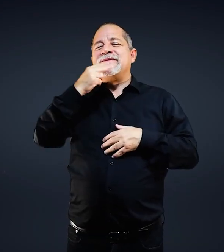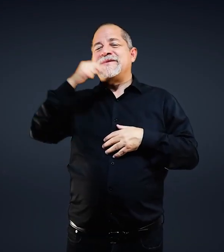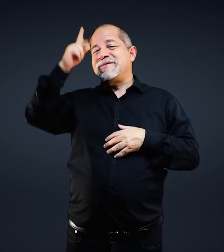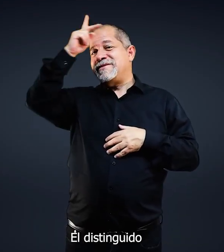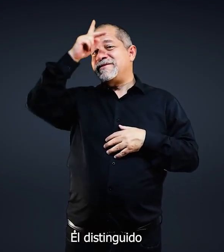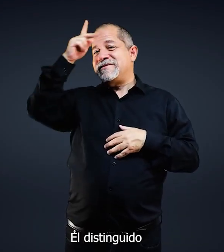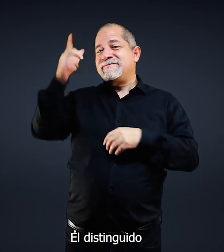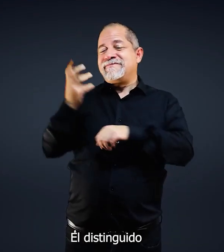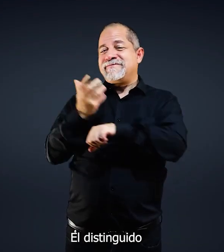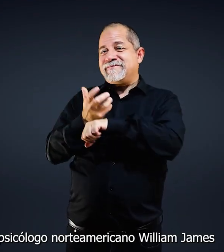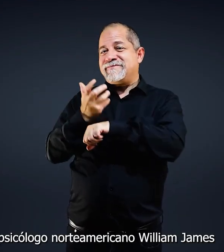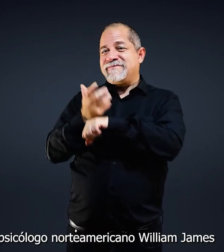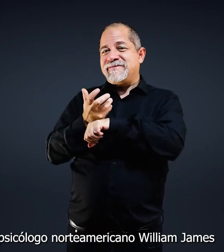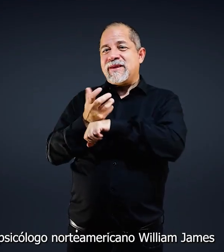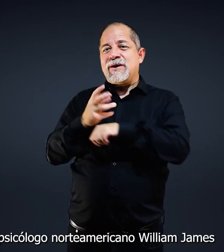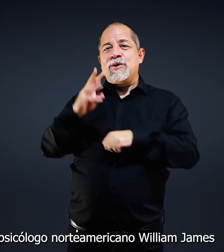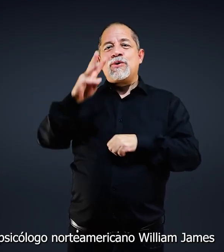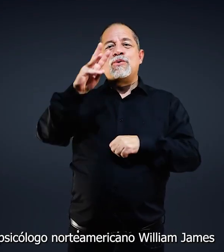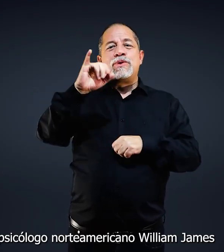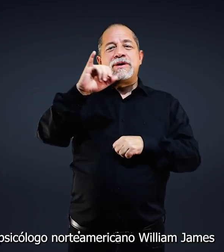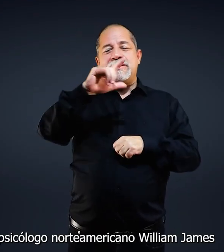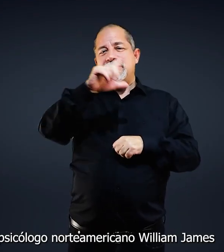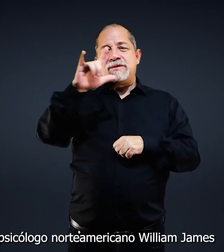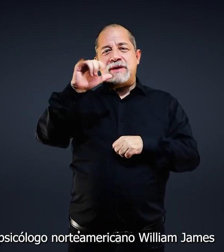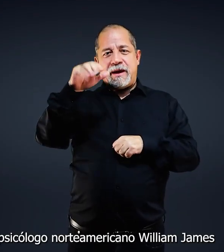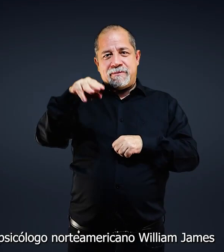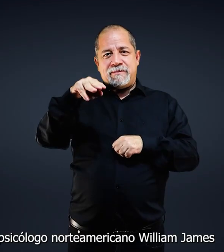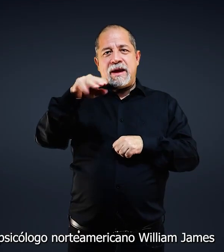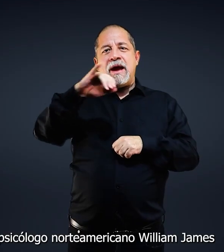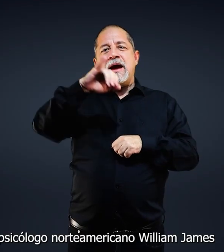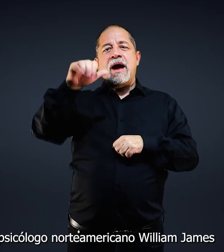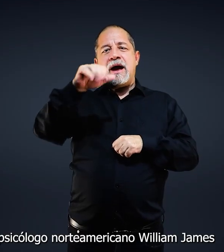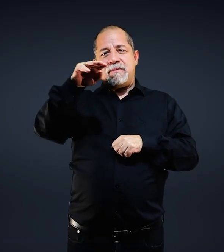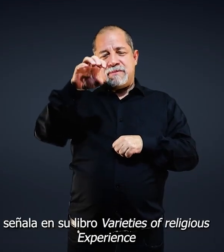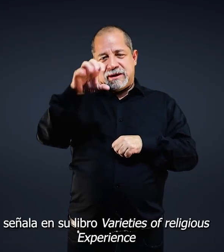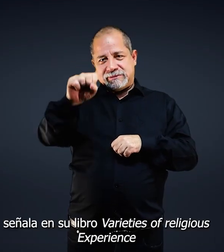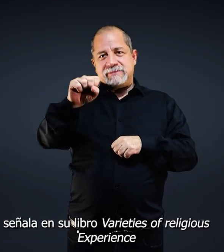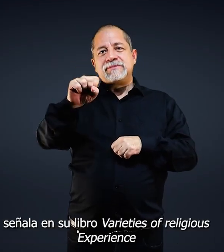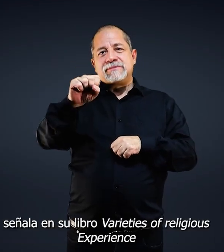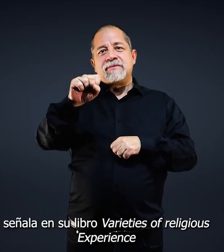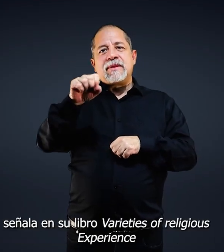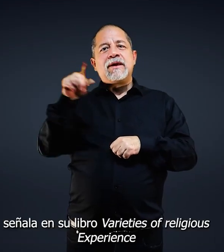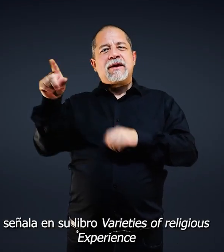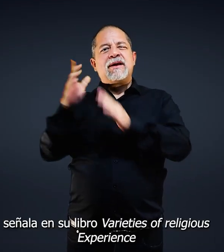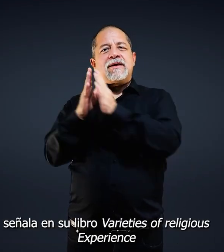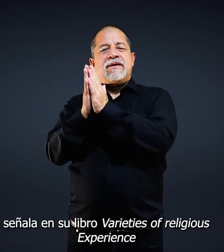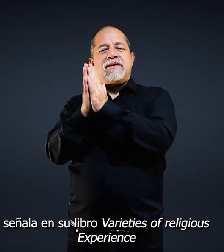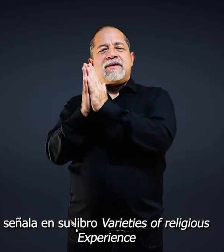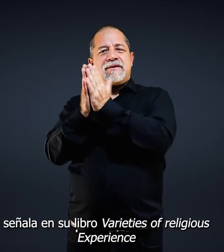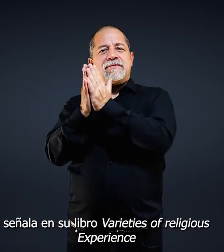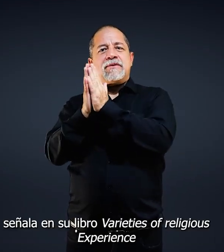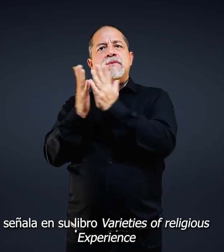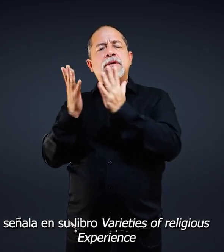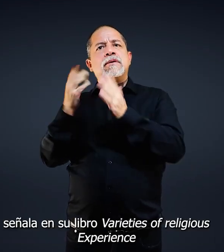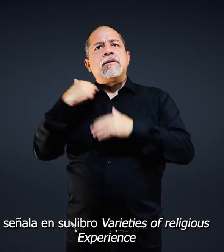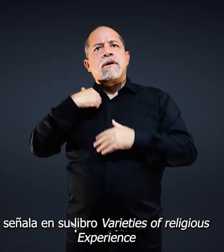El distinguido psicólogo norteamericano William James señala en su libro Varieties of Religious